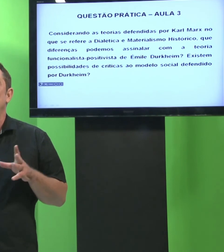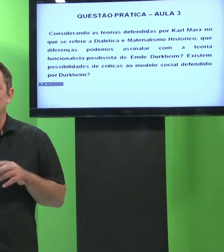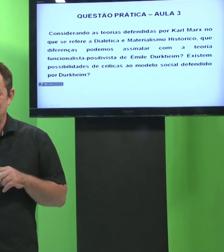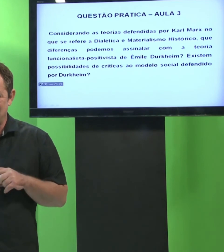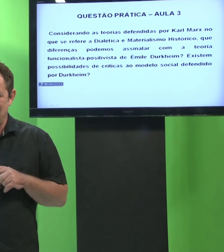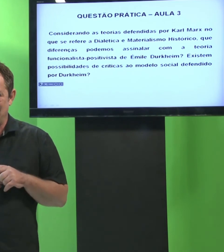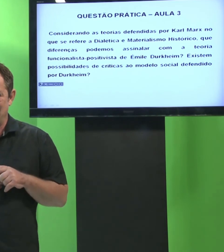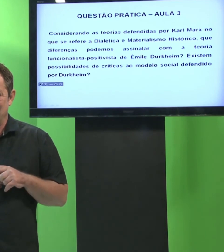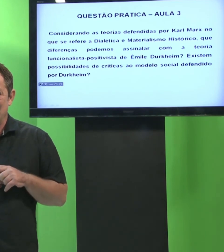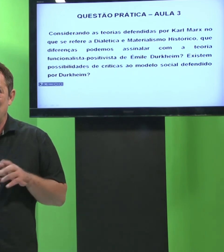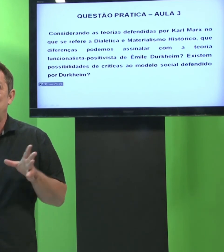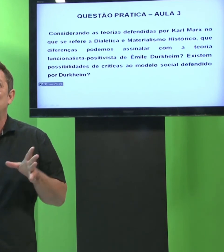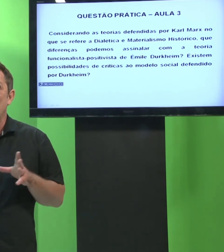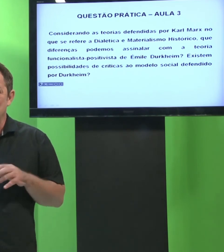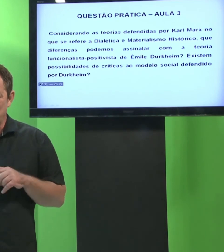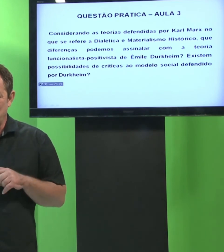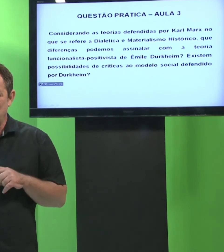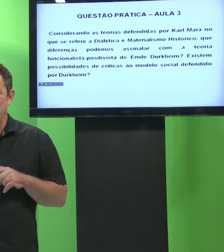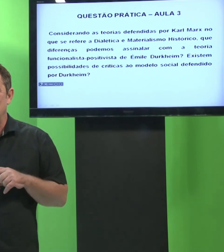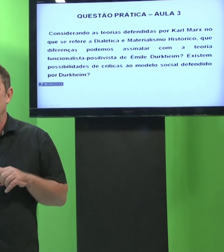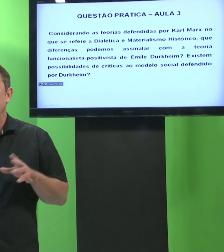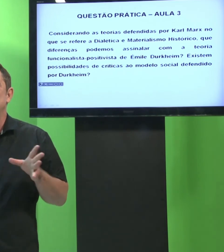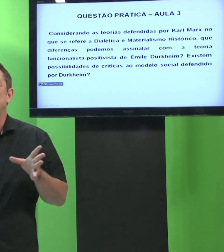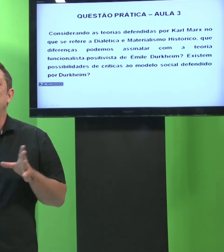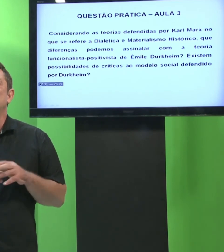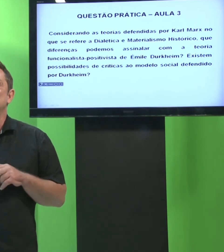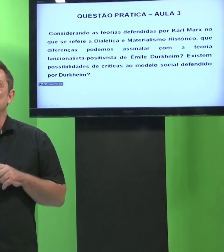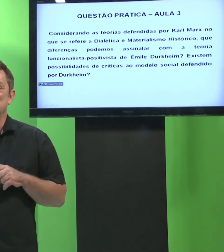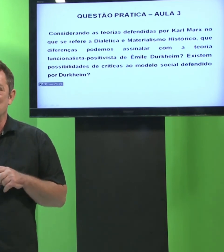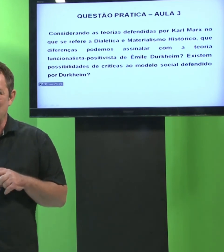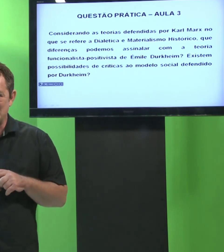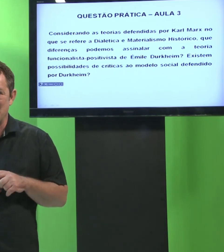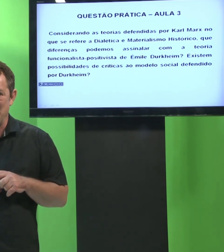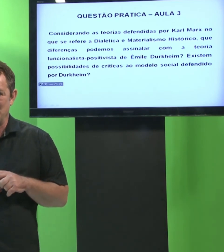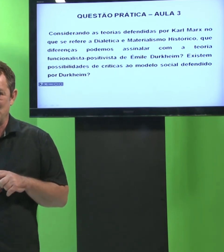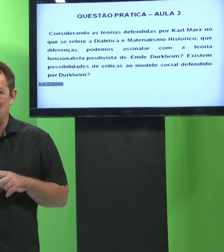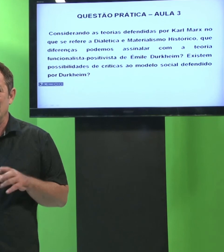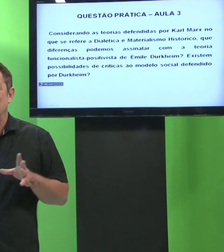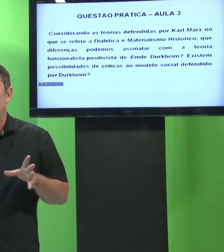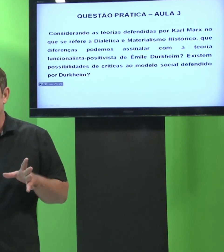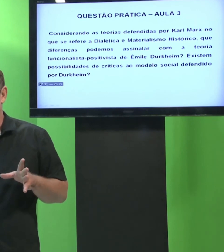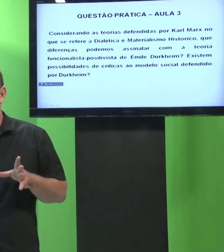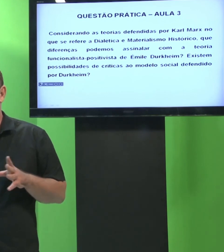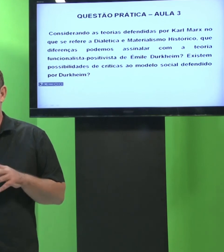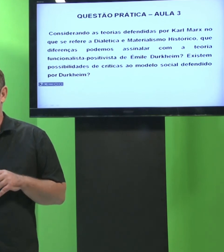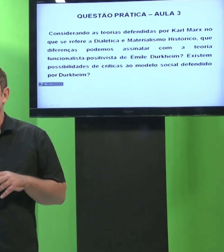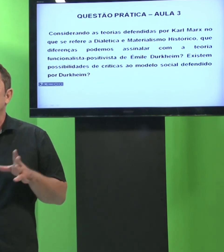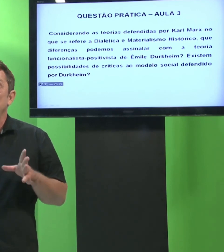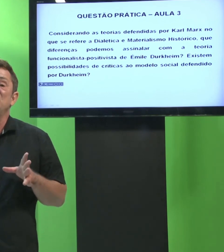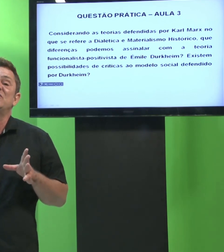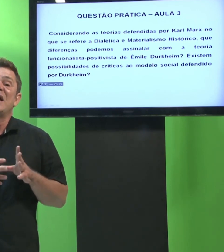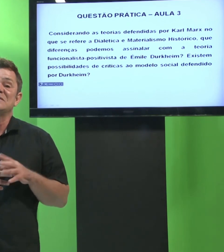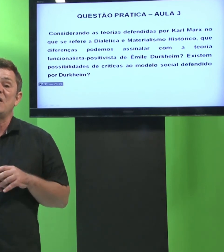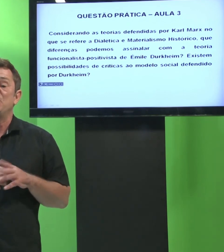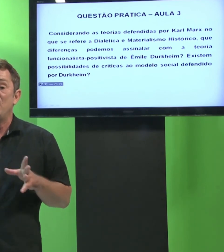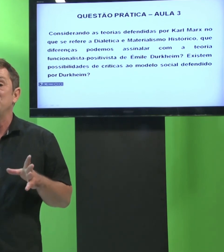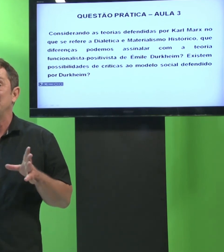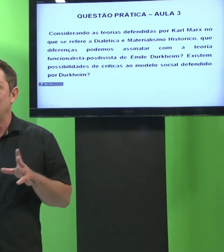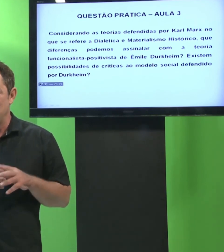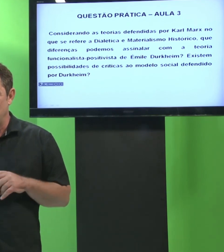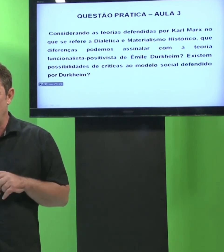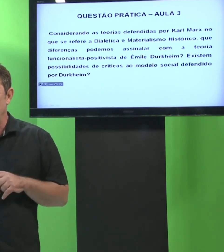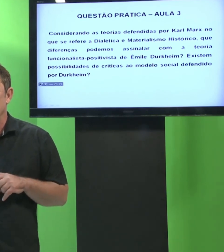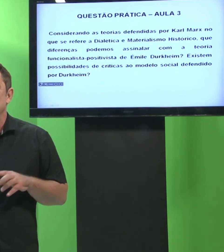da burguesia e, por tal motivo, explica-se o seu pensamento. Já Marx, filho de casal